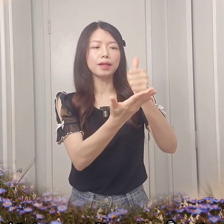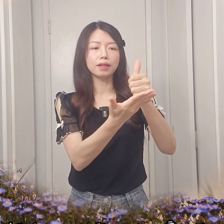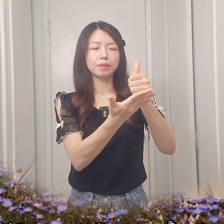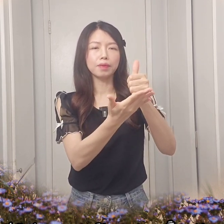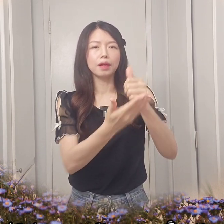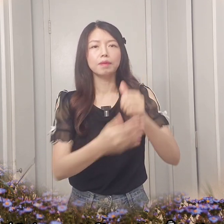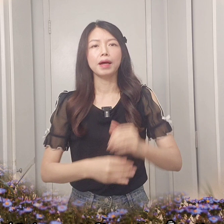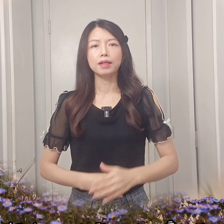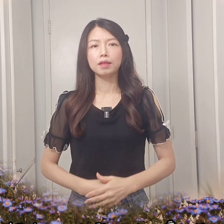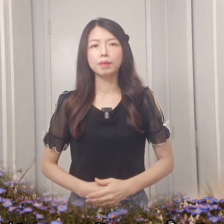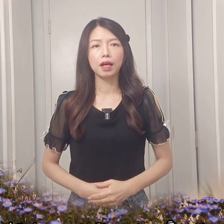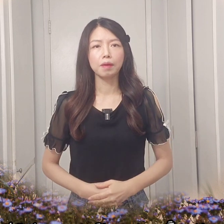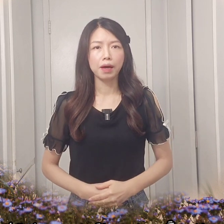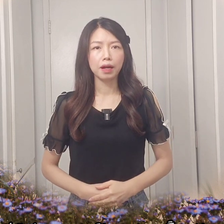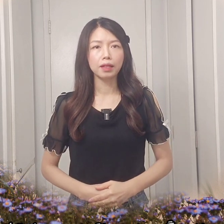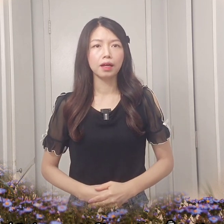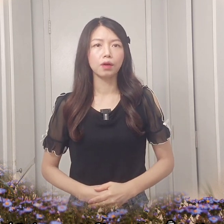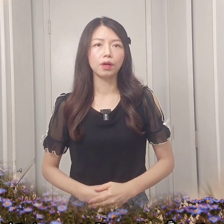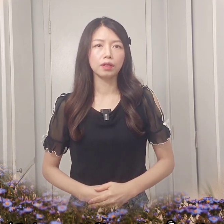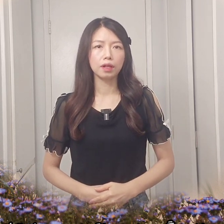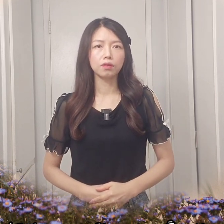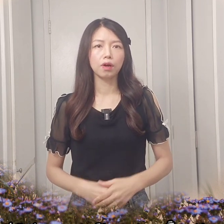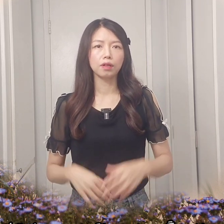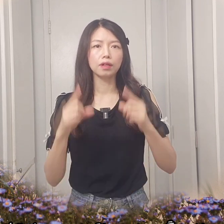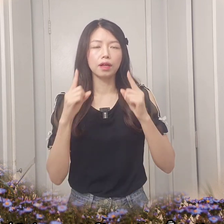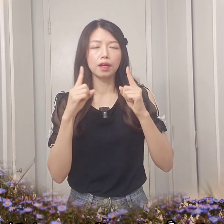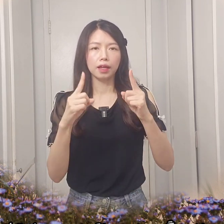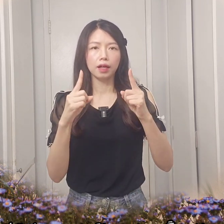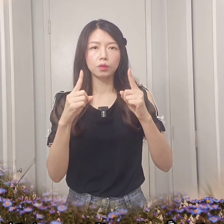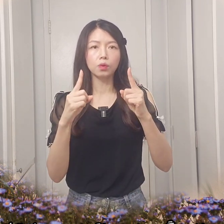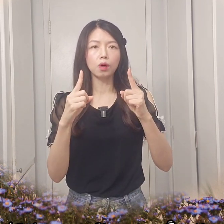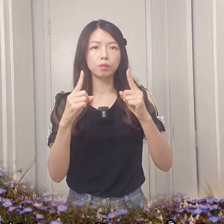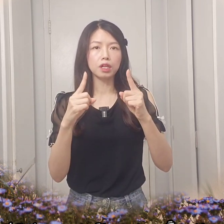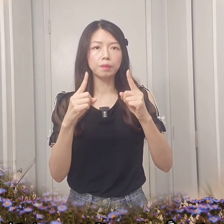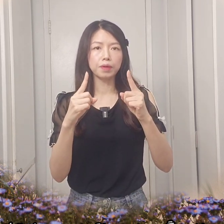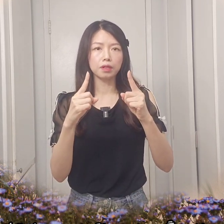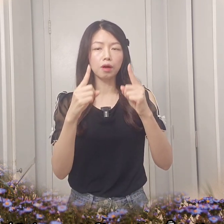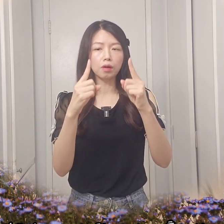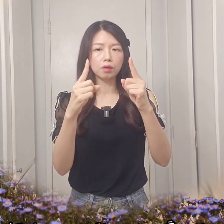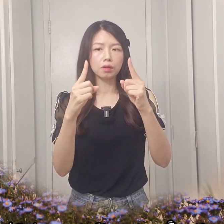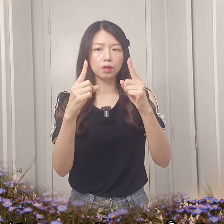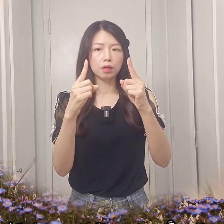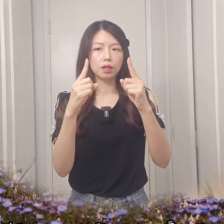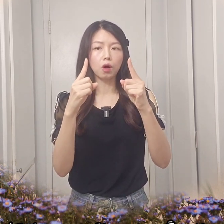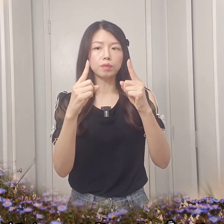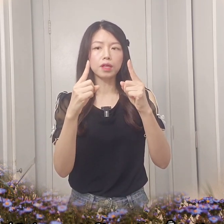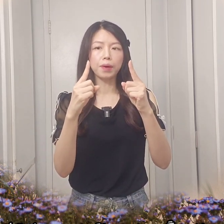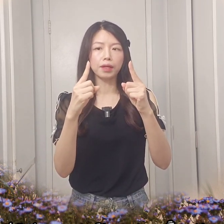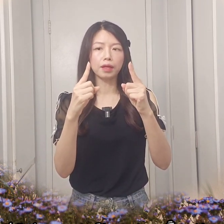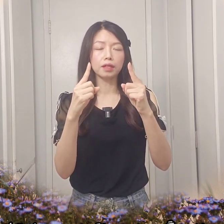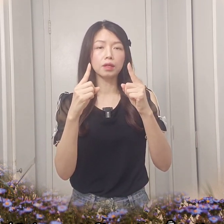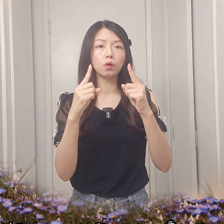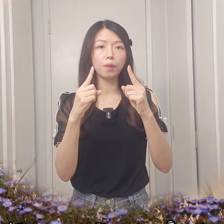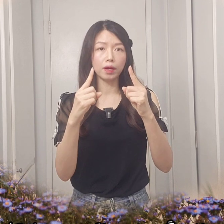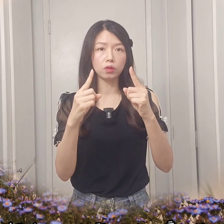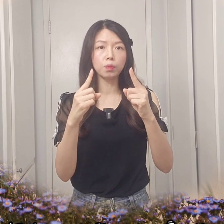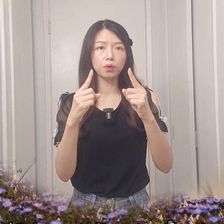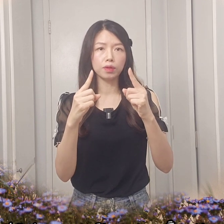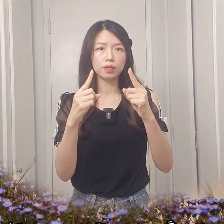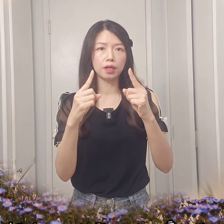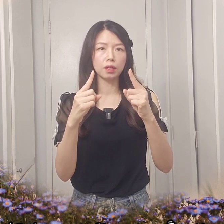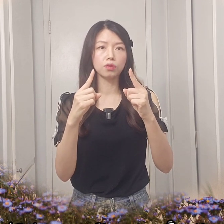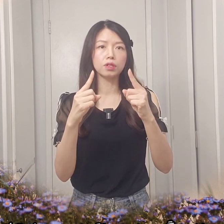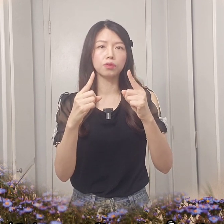하나님 말씀, 말씀이나 말하다 라고 한 뜻의 수어는 양손 검지를 펴셔서 이 검지의 바닥이 서로